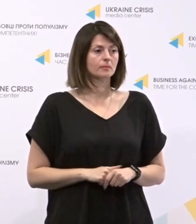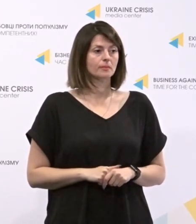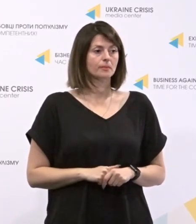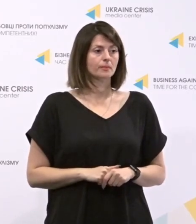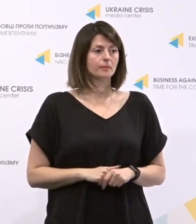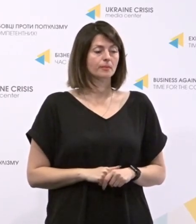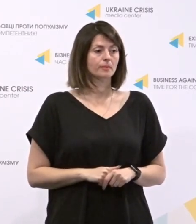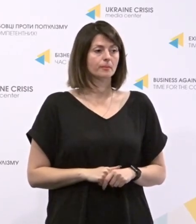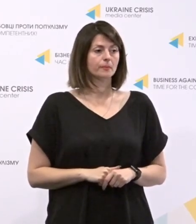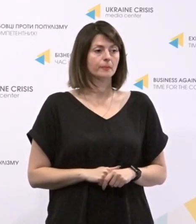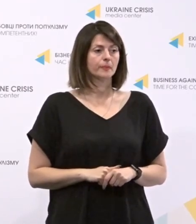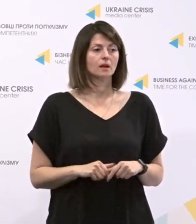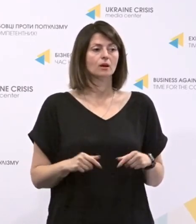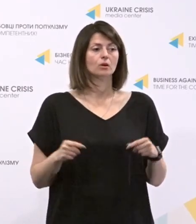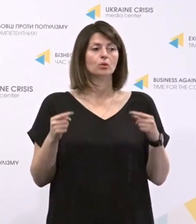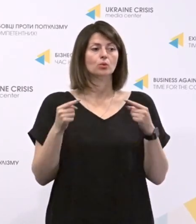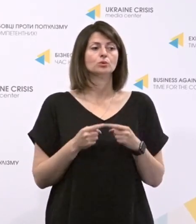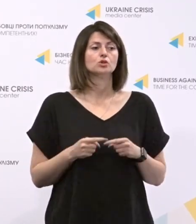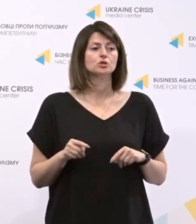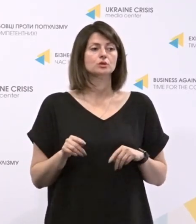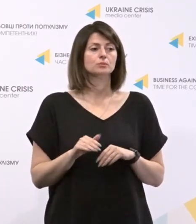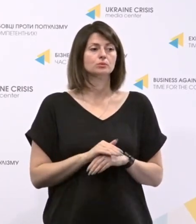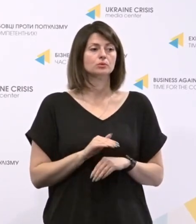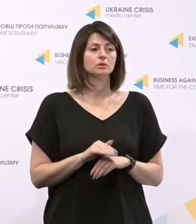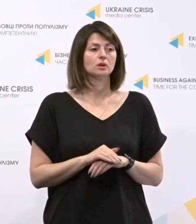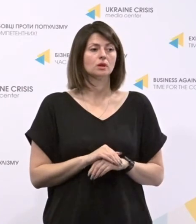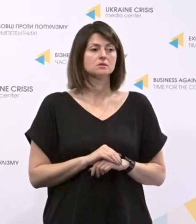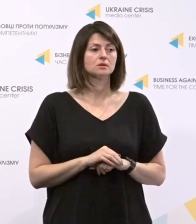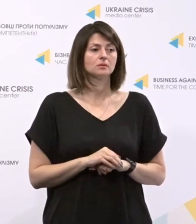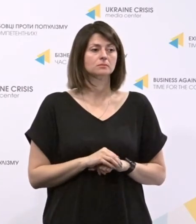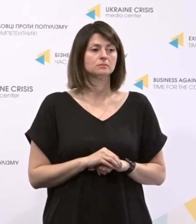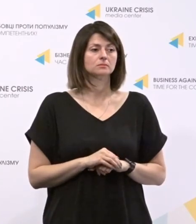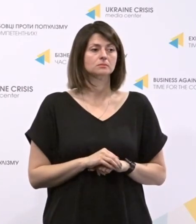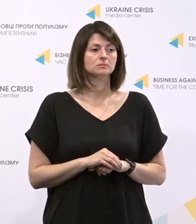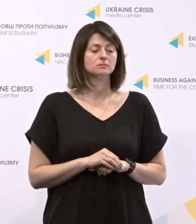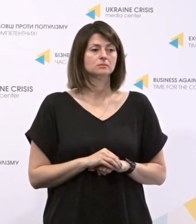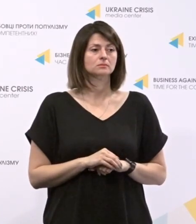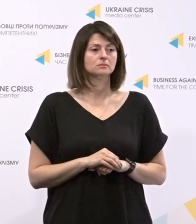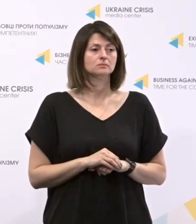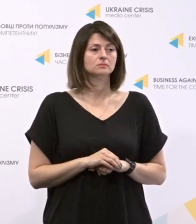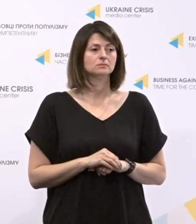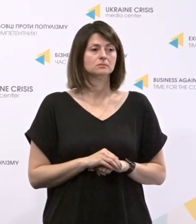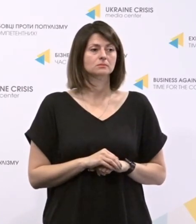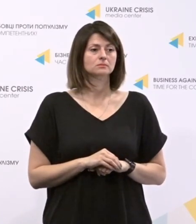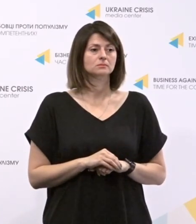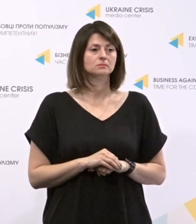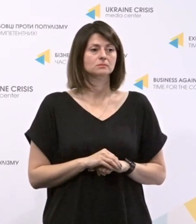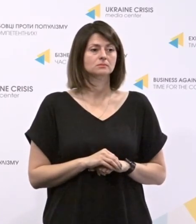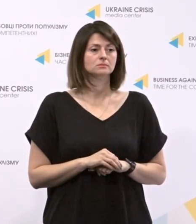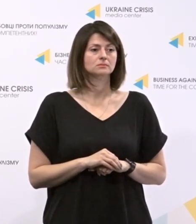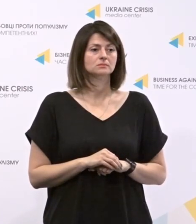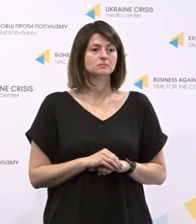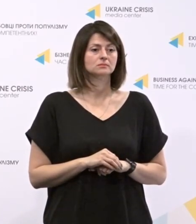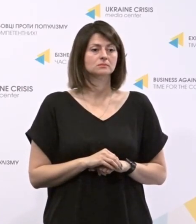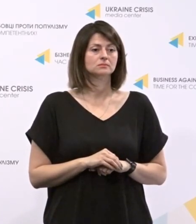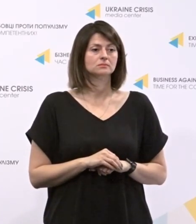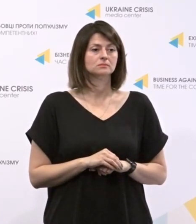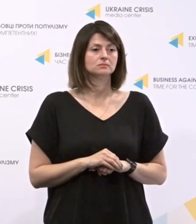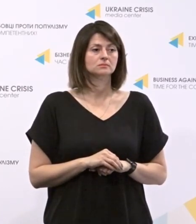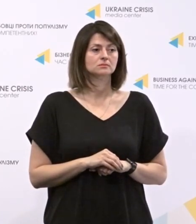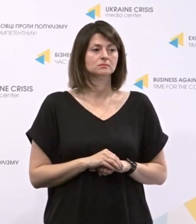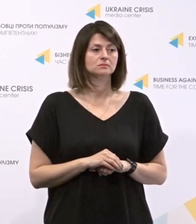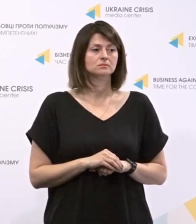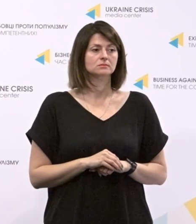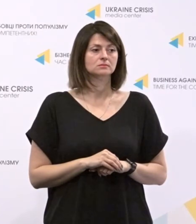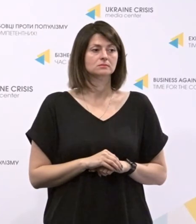Уточніть, будь ласка, ви сказали, останні 2 роки захист відрізняється ситуація в Криму?